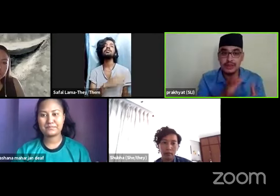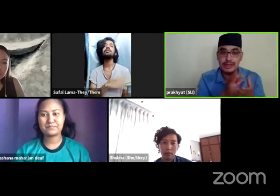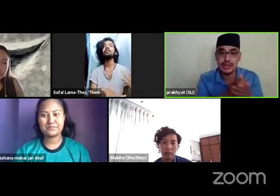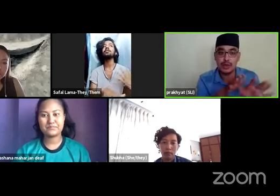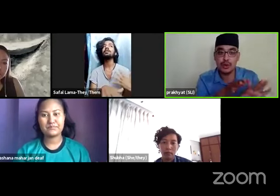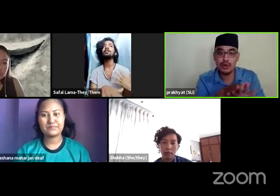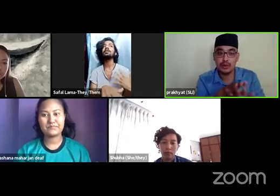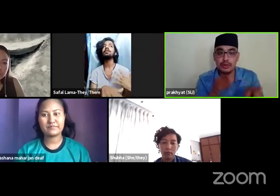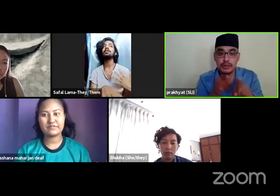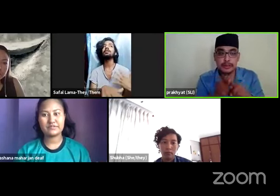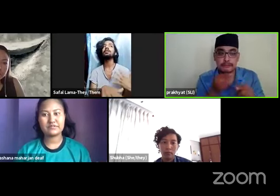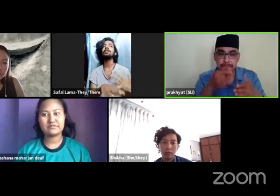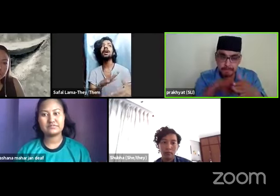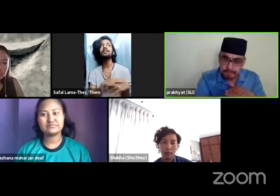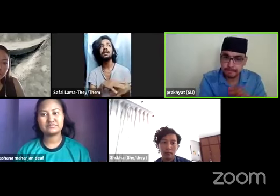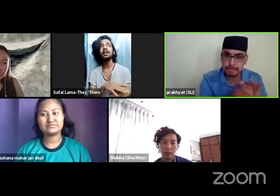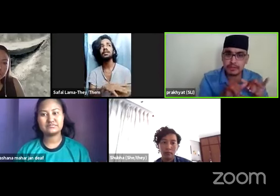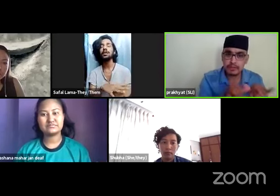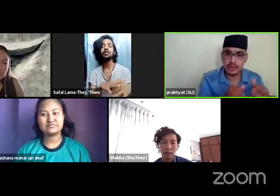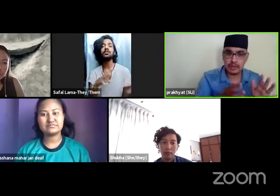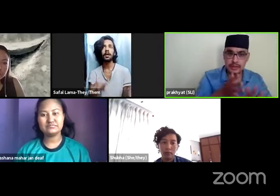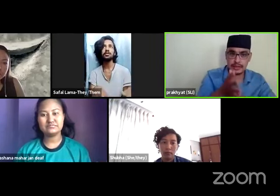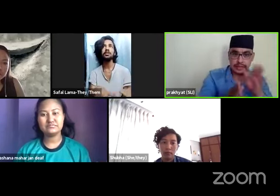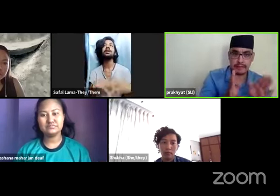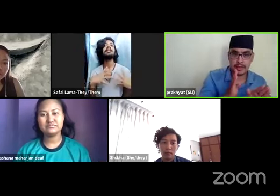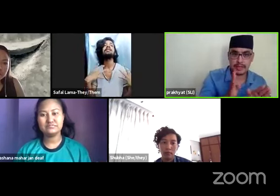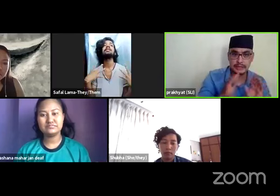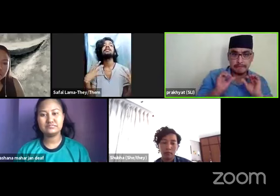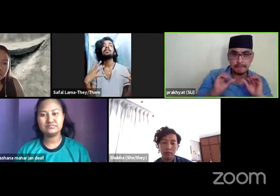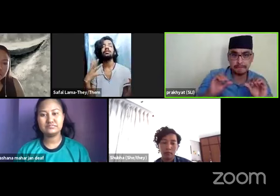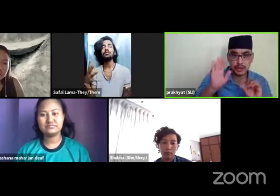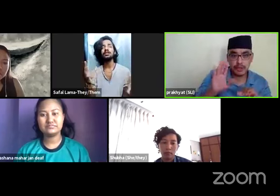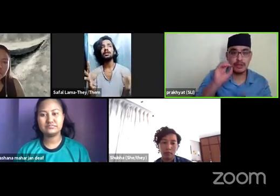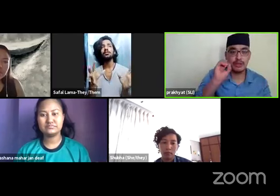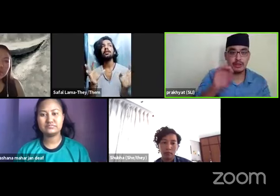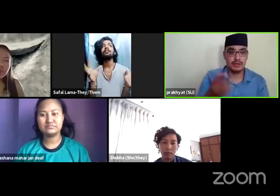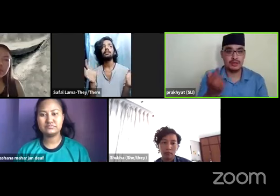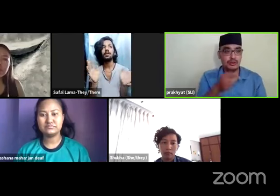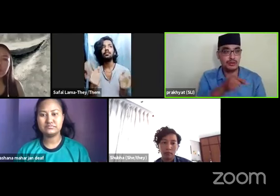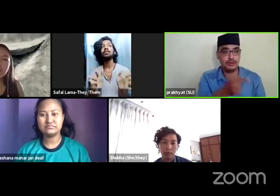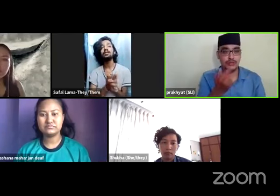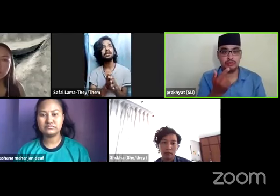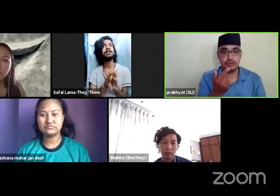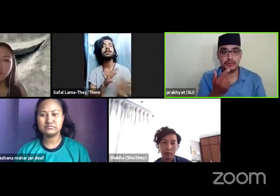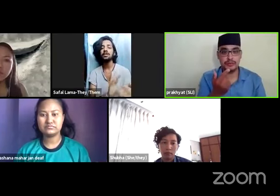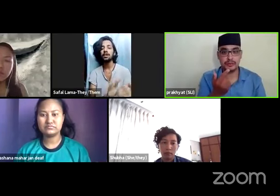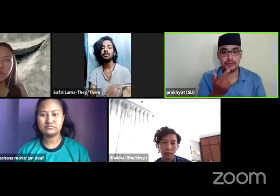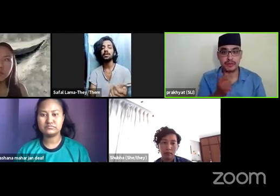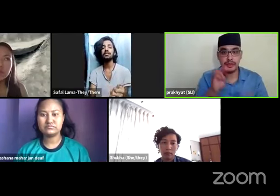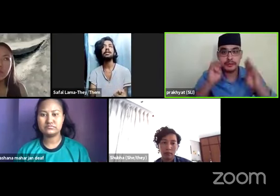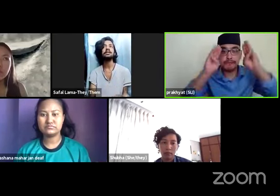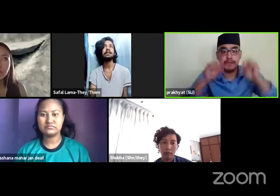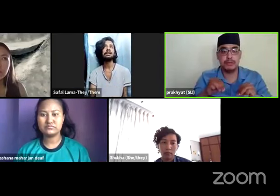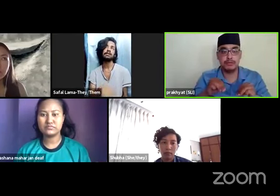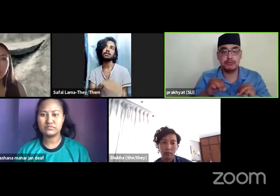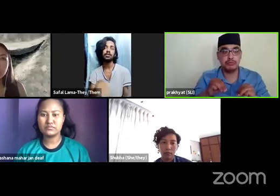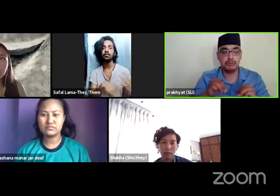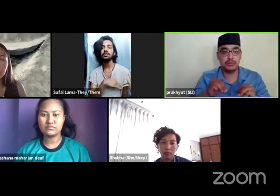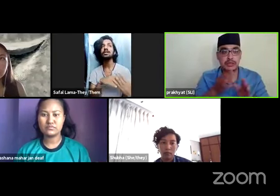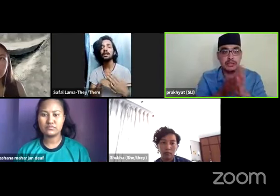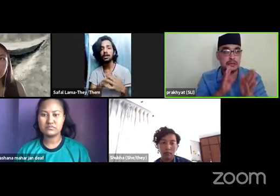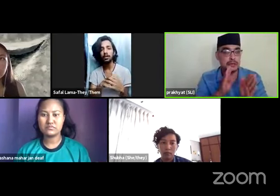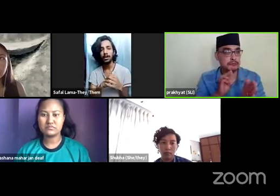यो चाहिँ भित्रभित्र साइन ल्याङ्ग्वेज भएर युज भएको छ तर यसलाई चाहिँ त्यो हुन्छ त एउटा इम्पोर्टेन्स चाहिँ दिएको छैन भने चाहिँ मैले चाहिँ